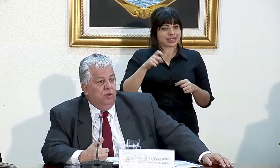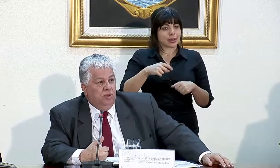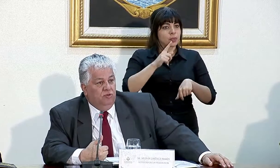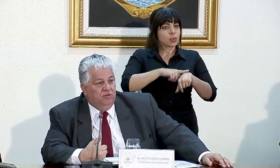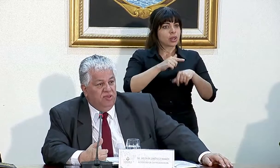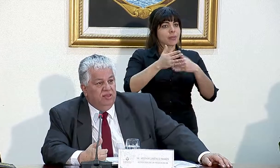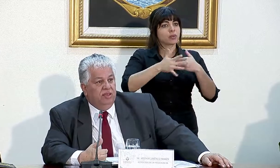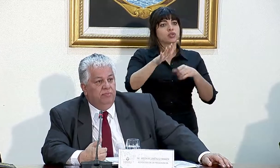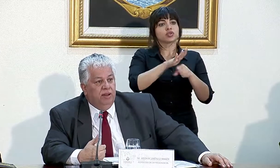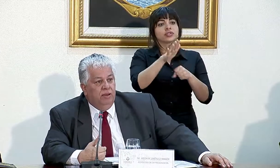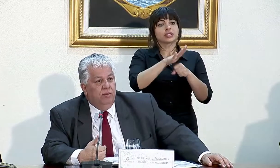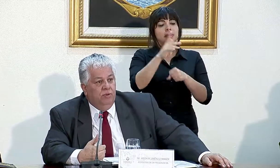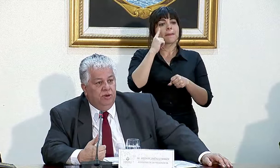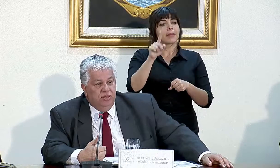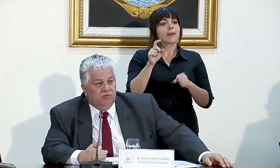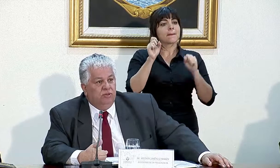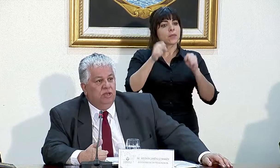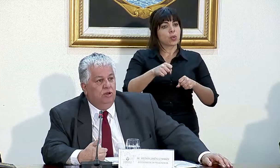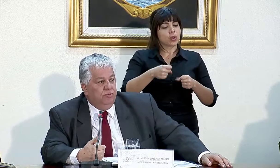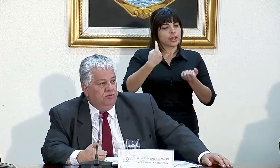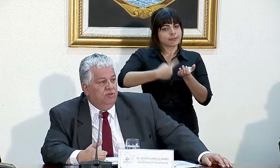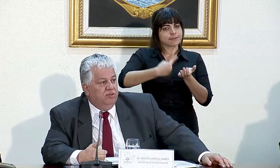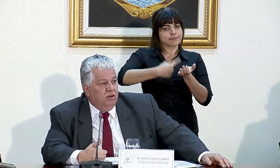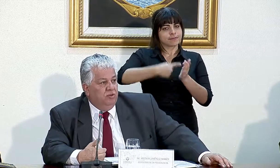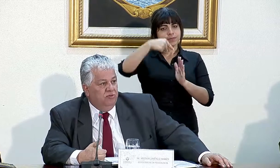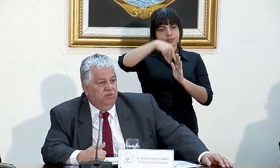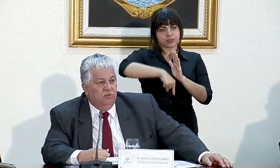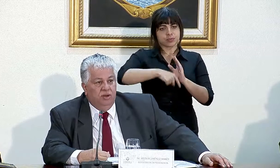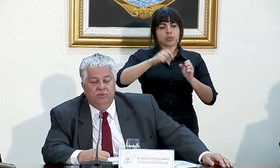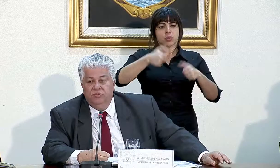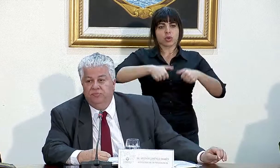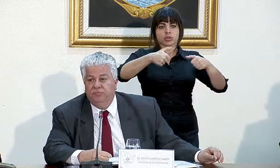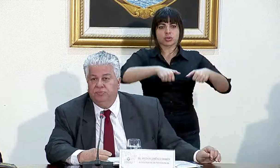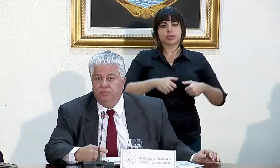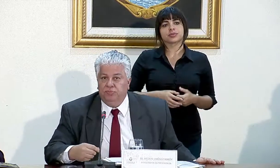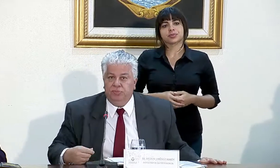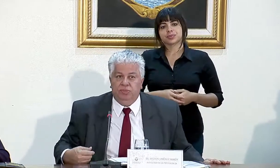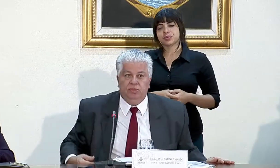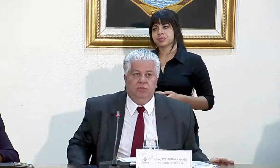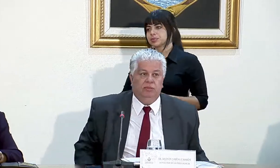periodo suficiente para poder discutirlo, profundizarlo y consensuarlo.